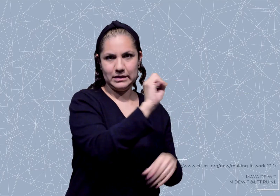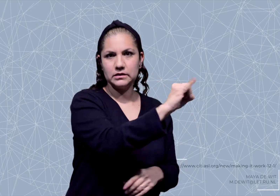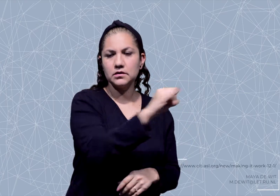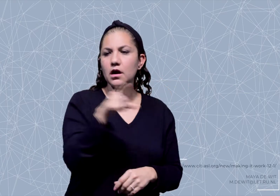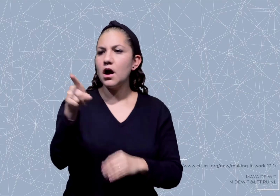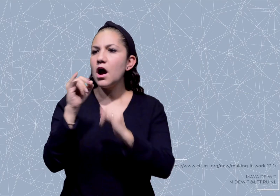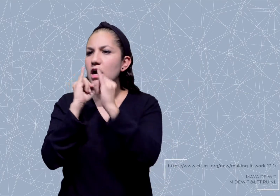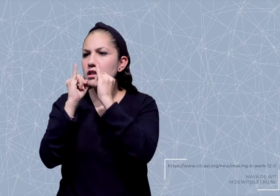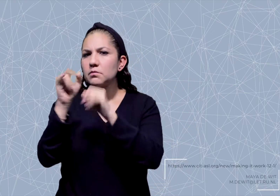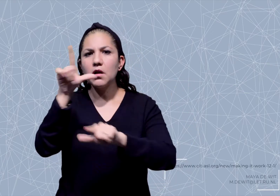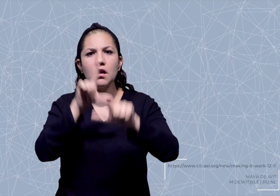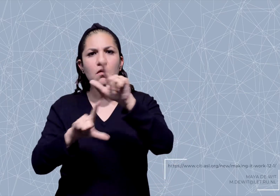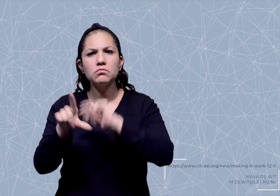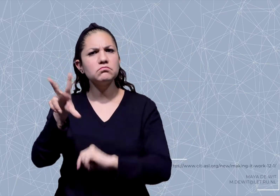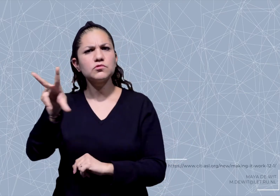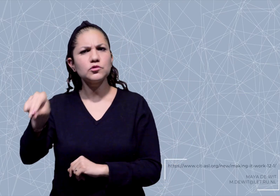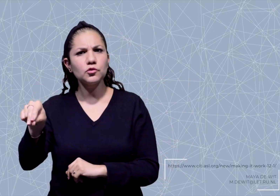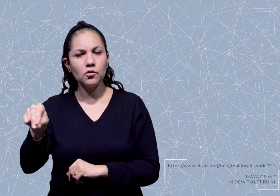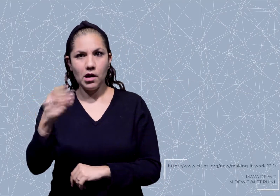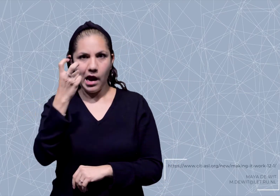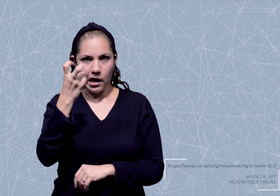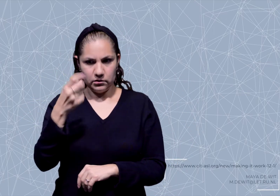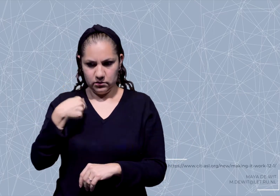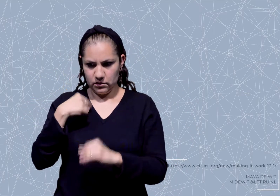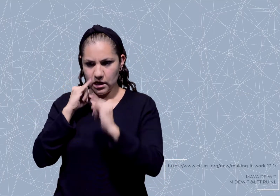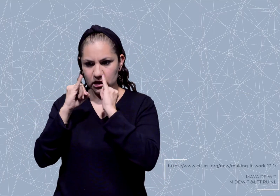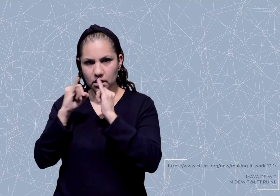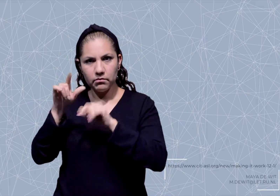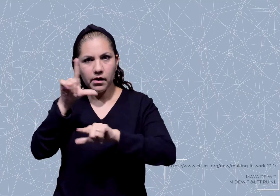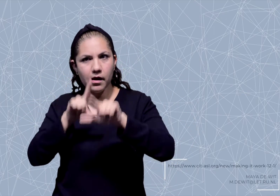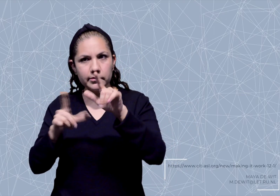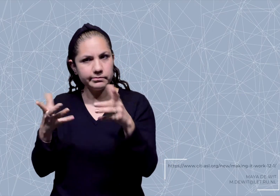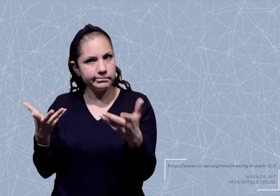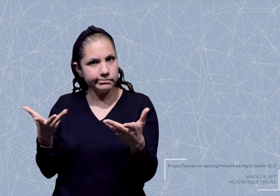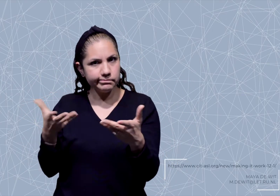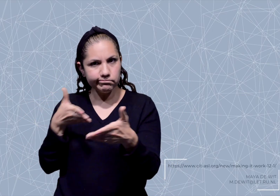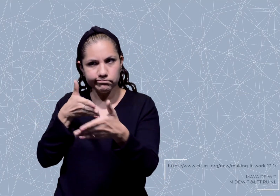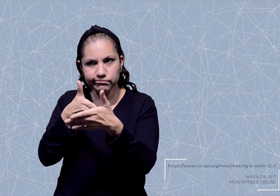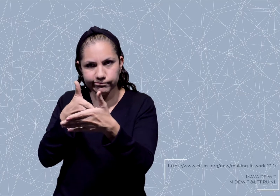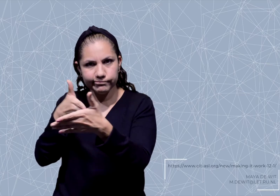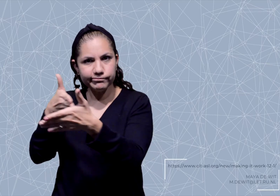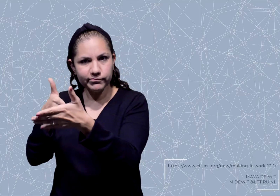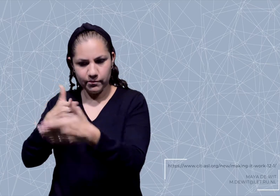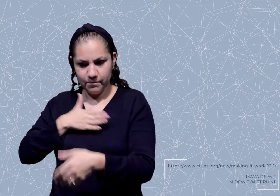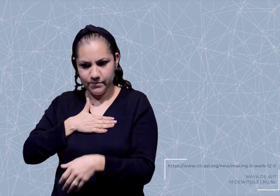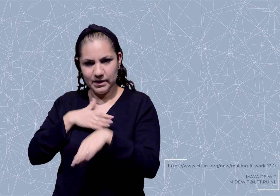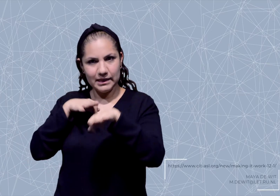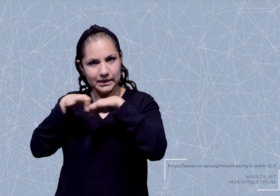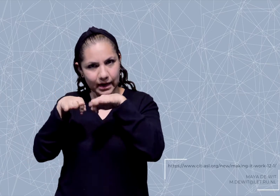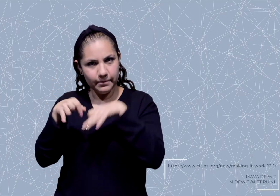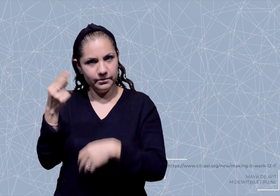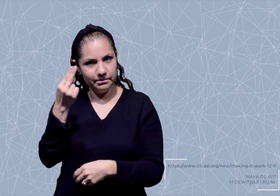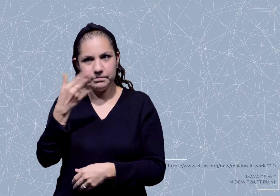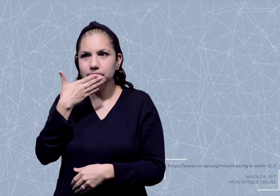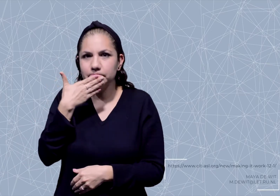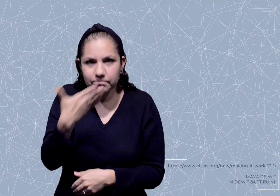Estos acuerdos evitan estos conflictos y estas desigualdades, y así propician el acceso a documentos